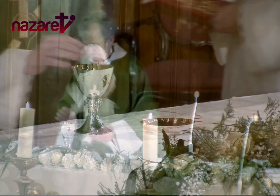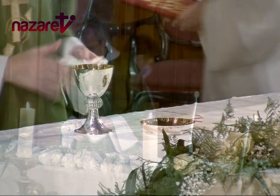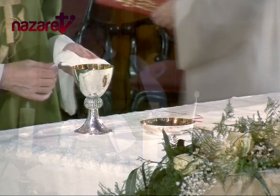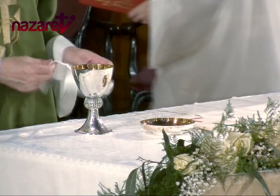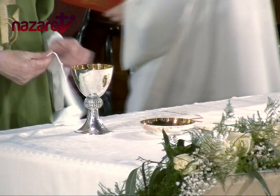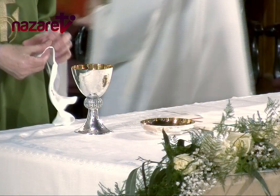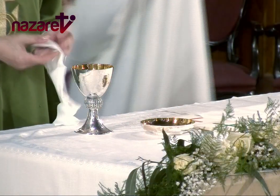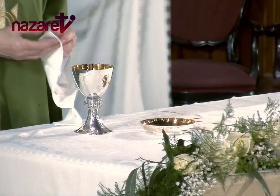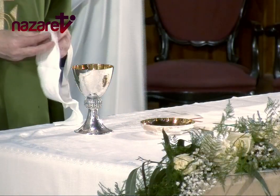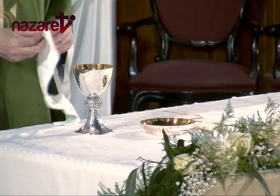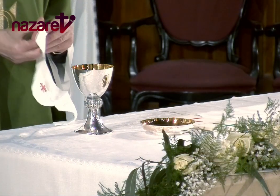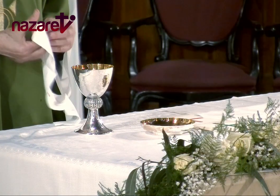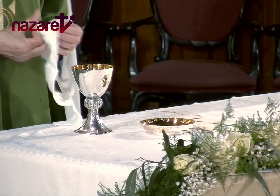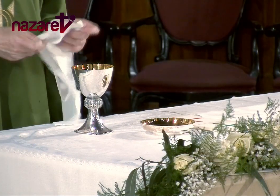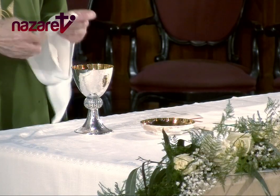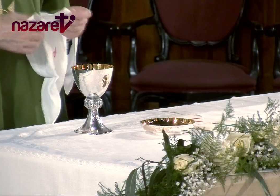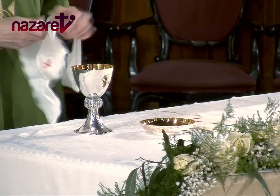xuxa quien ahora